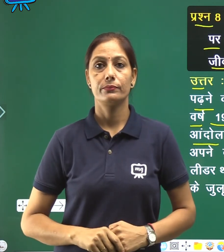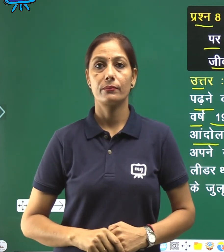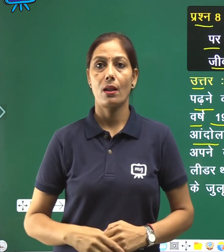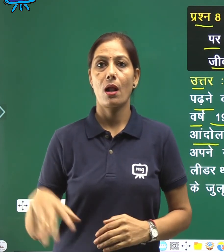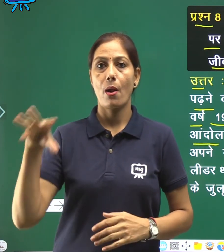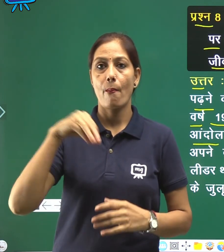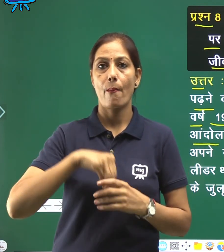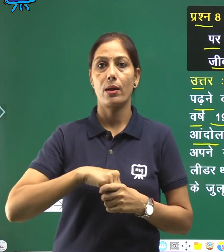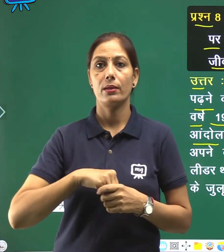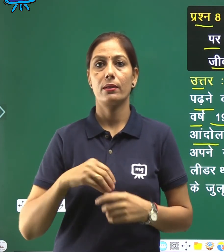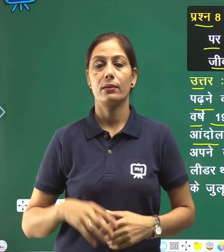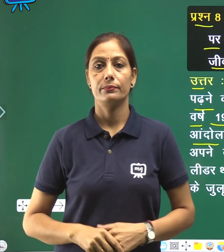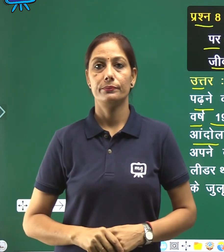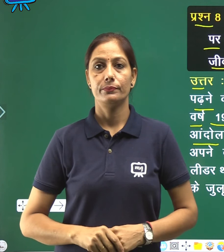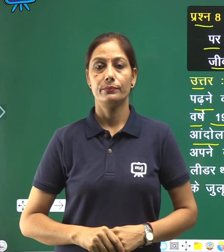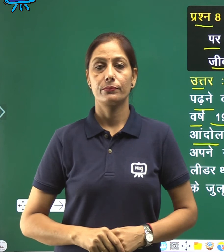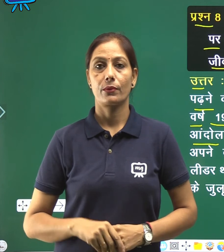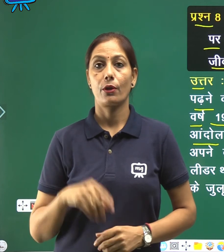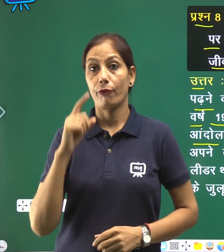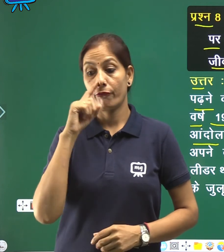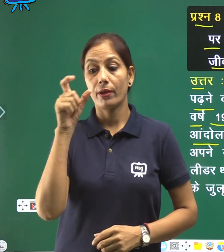भाग लिया। वे